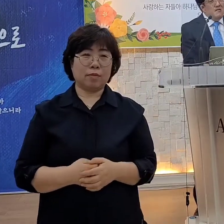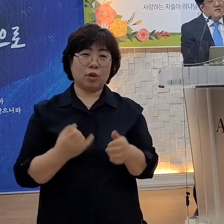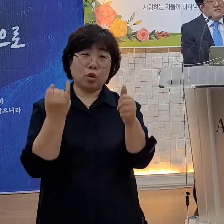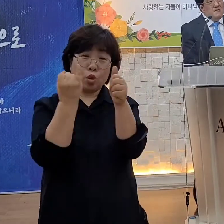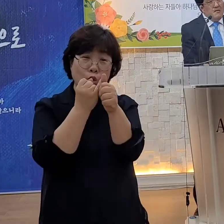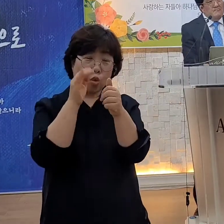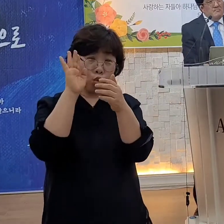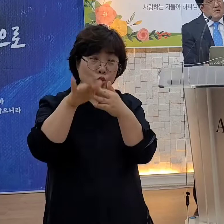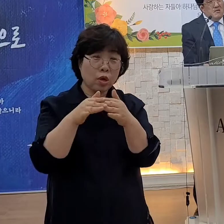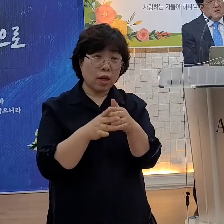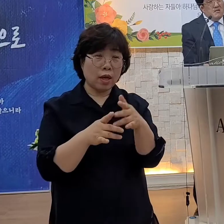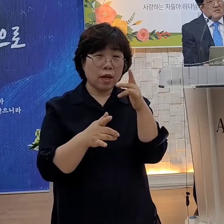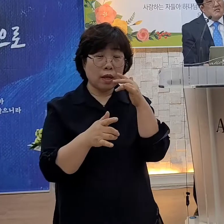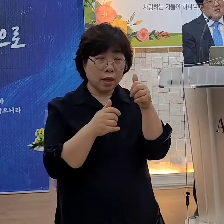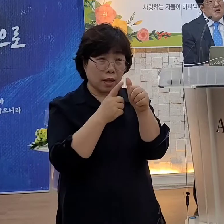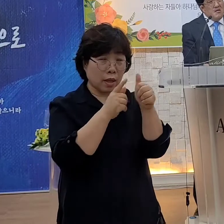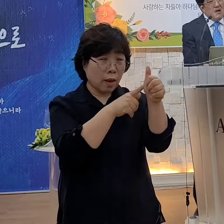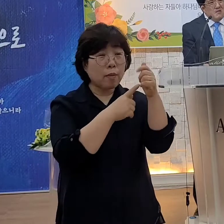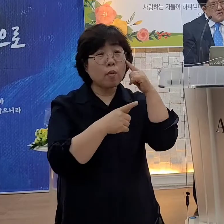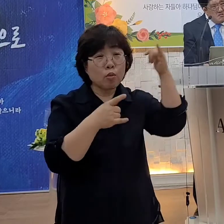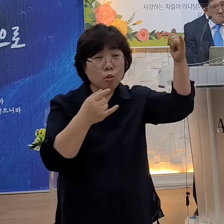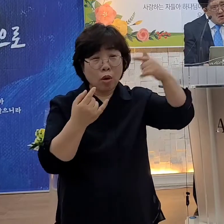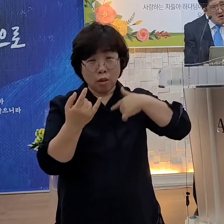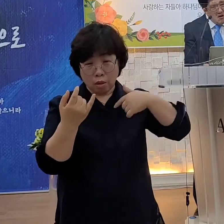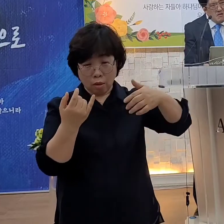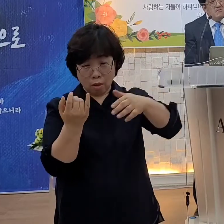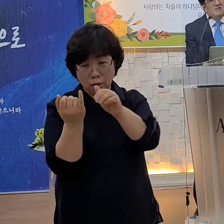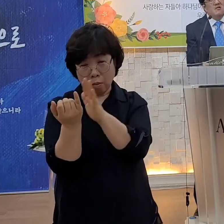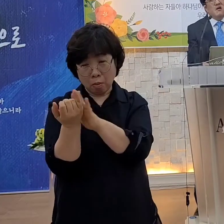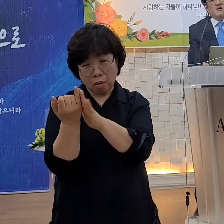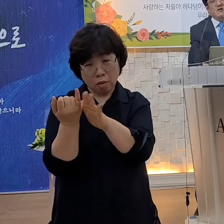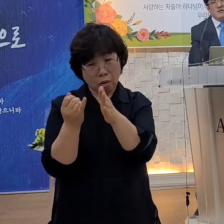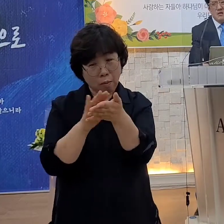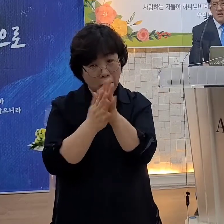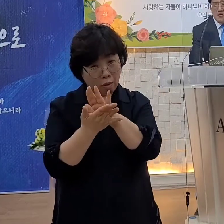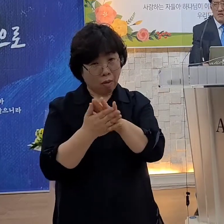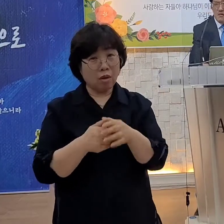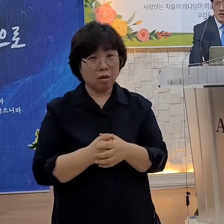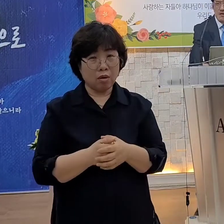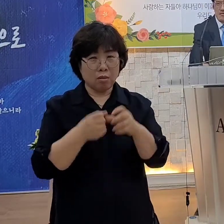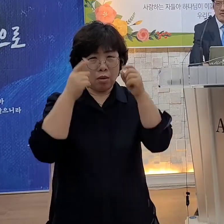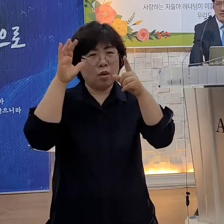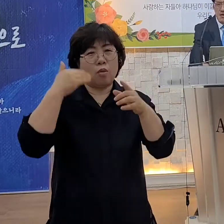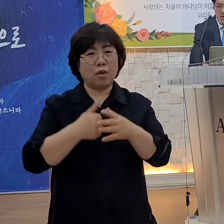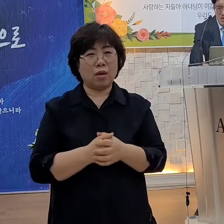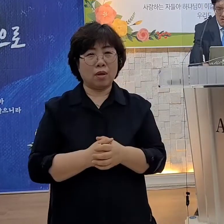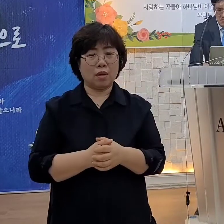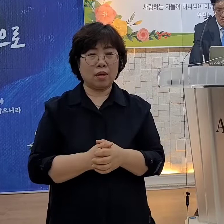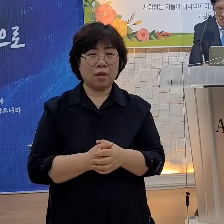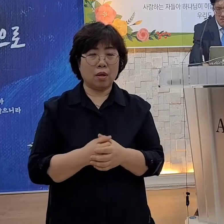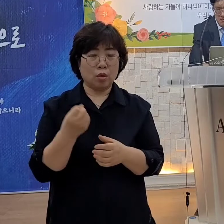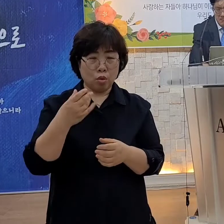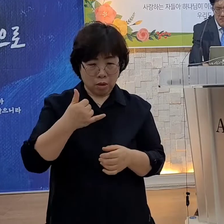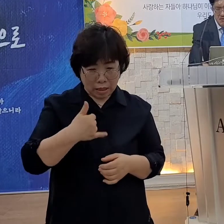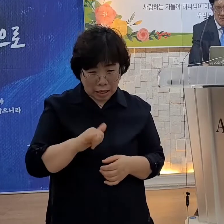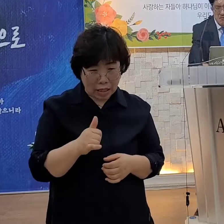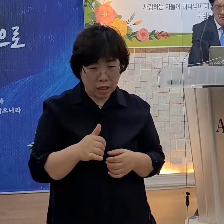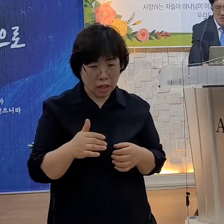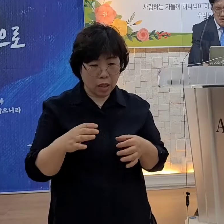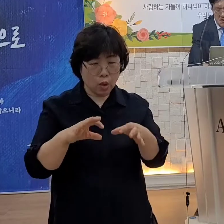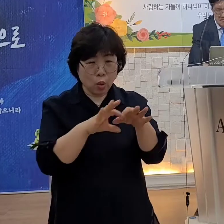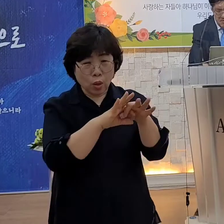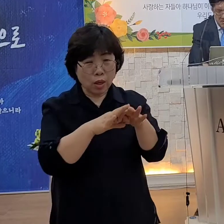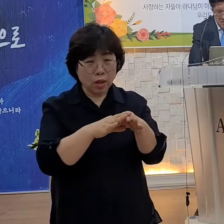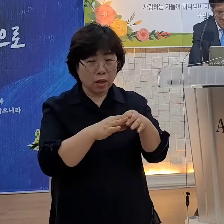결혼하니까 이 남편의 그 인생에 내가 엮이는구나. 이것을 여자가 깨닫게 됩니다. 자식에게 묶이고